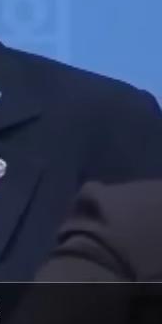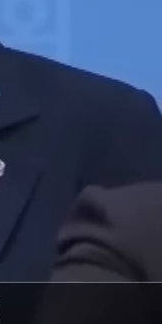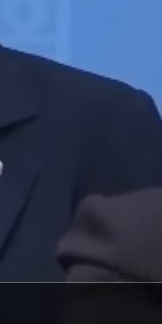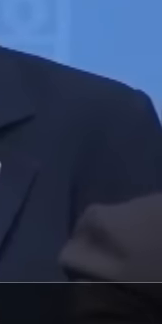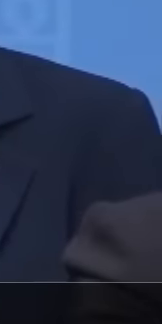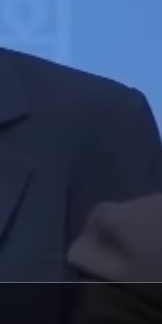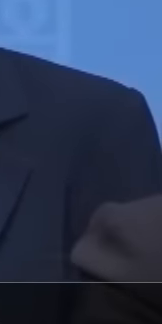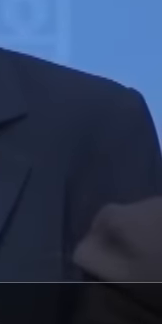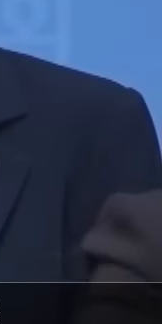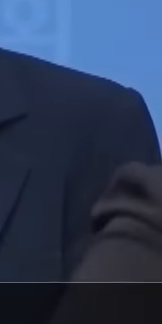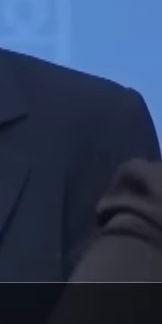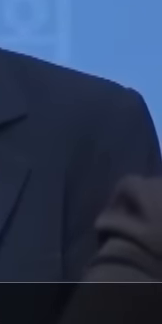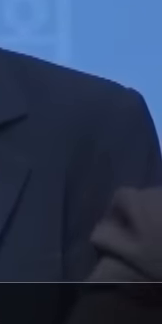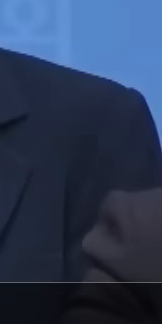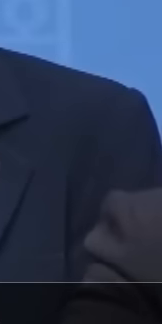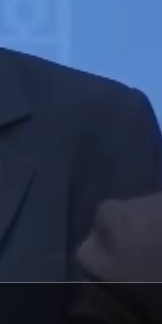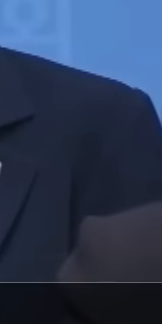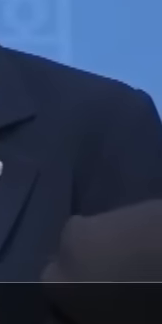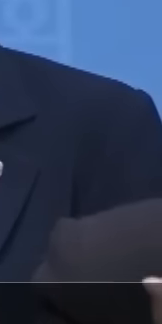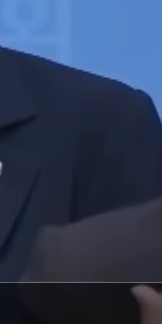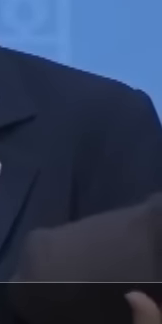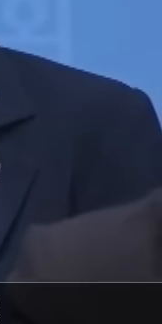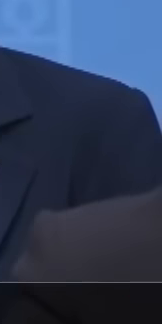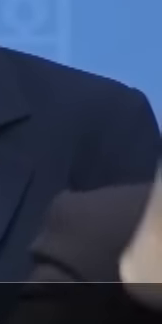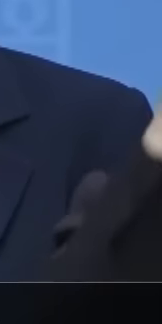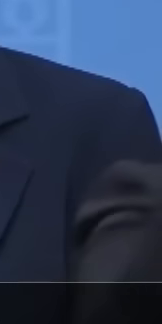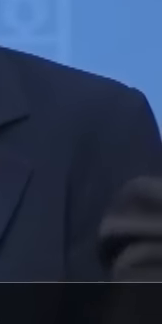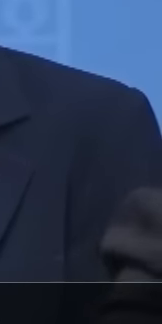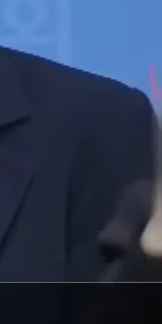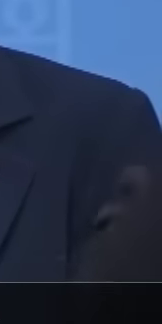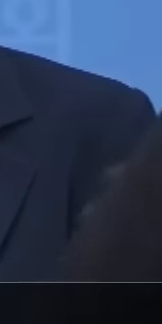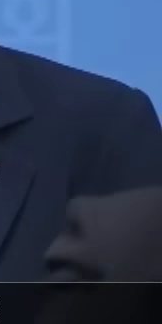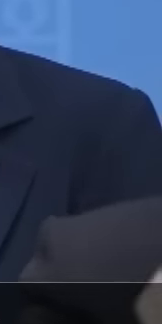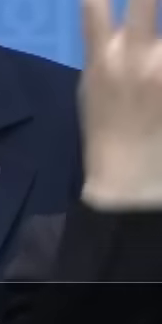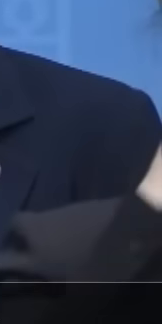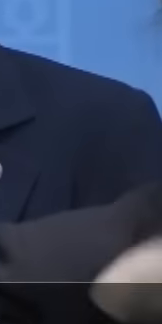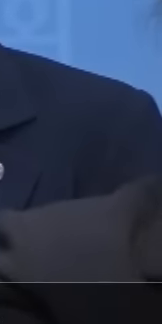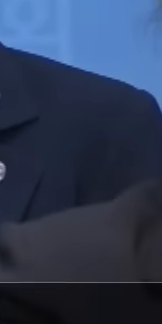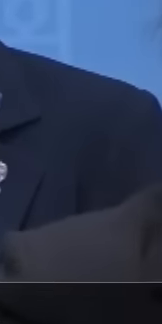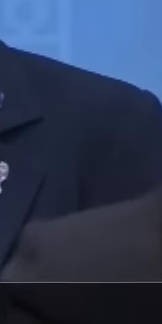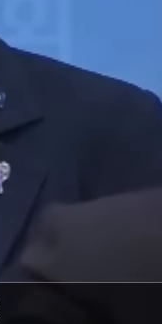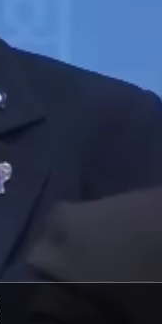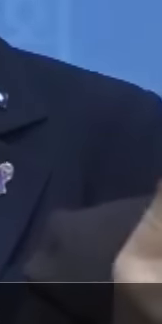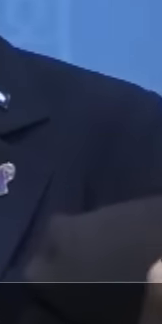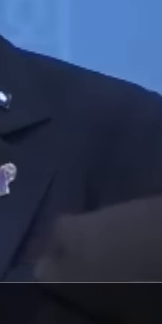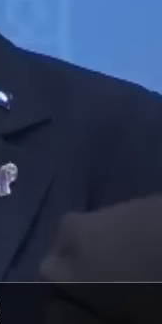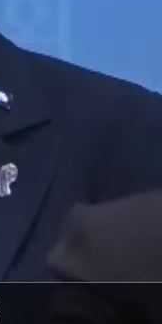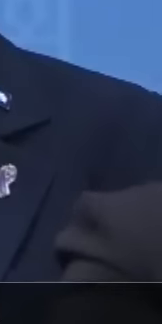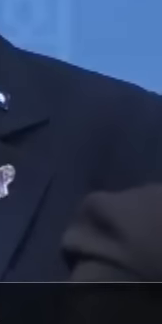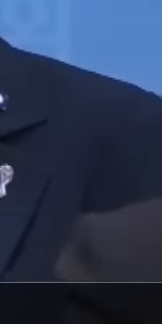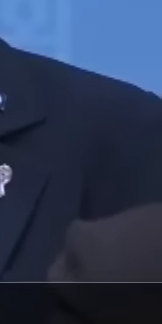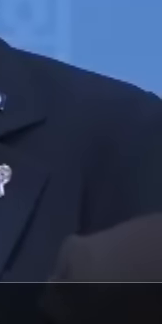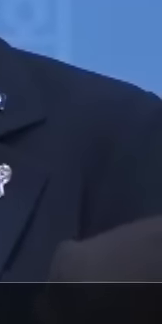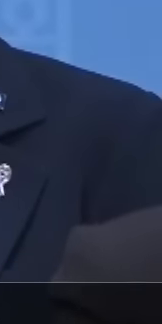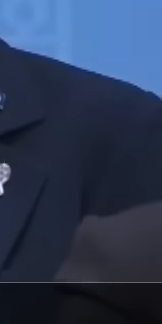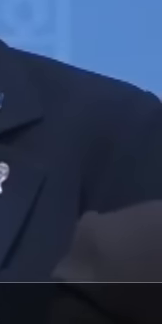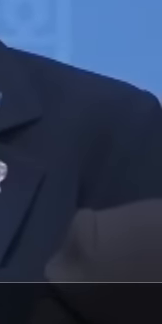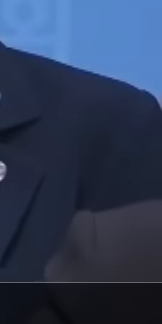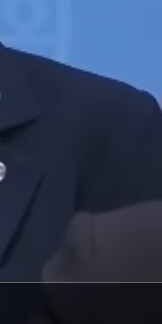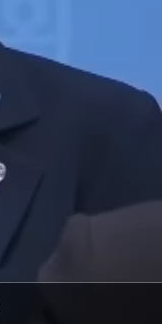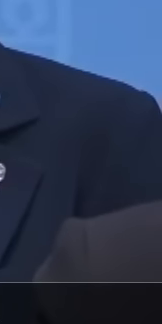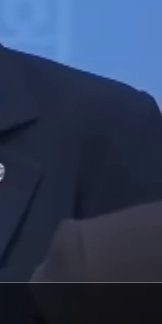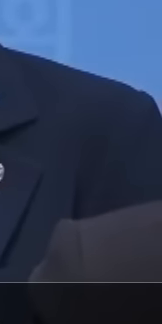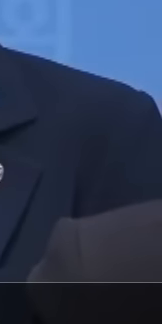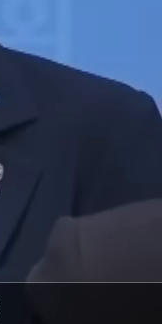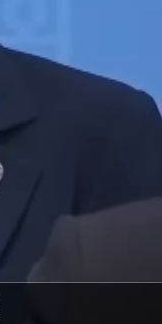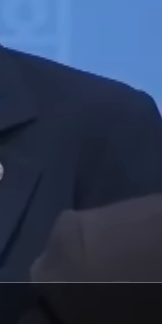언동, 이태원 참사, 검경수사준칙 개정을 통한 수사지휘 부활 등의 일련의 사태가 벌어졌습니다.